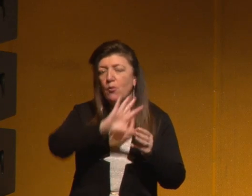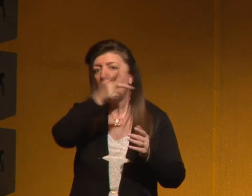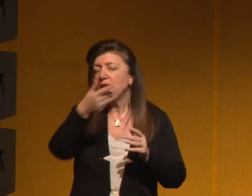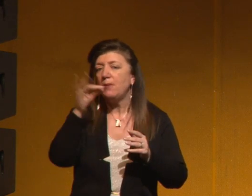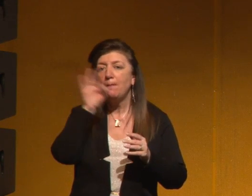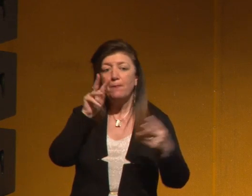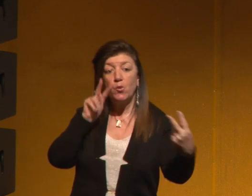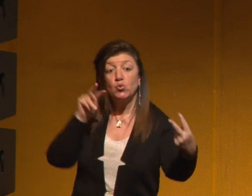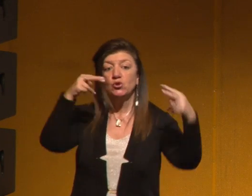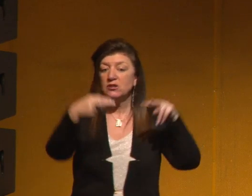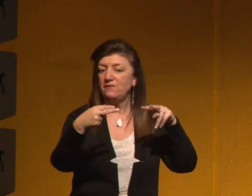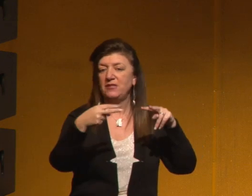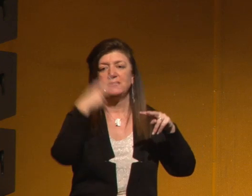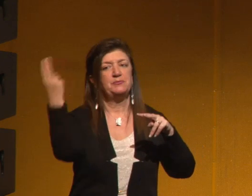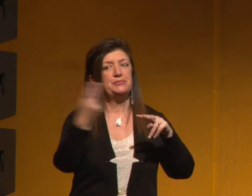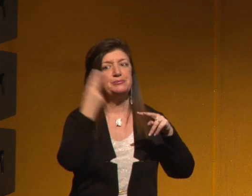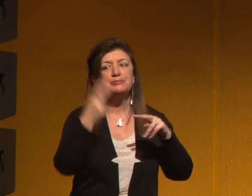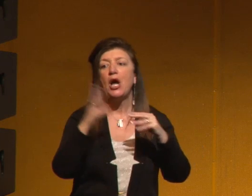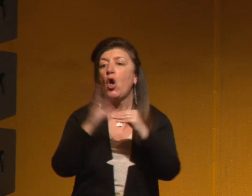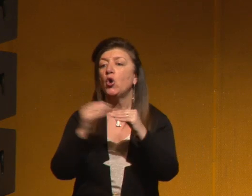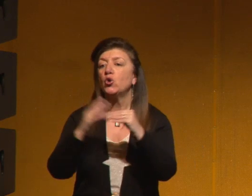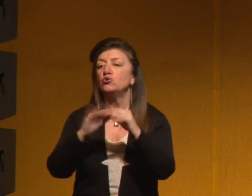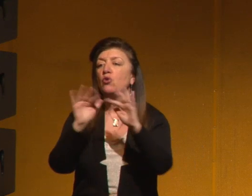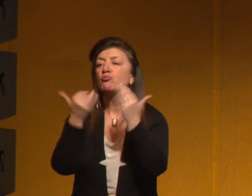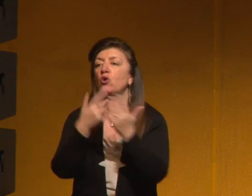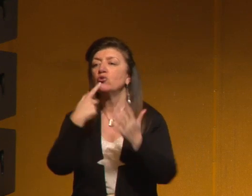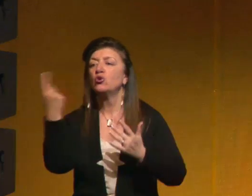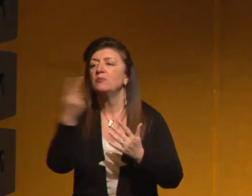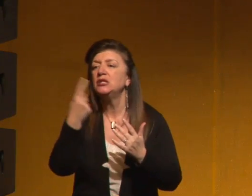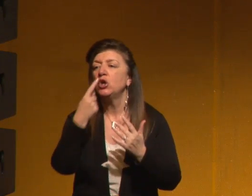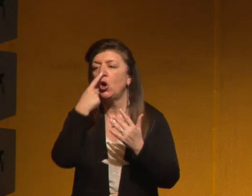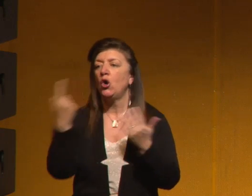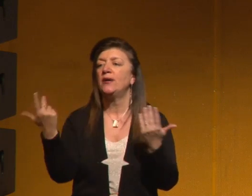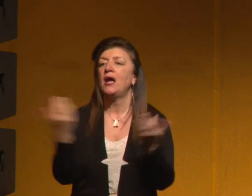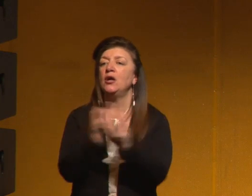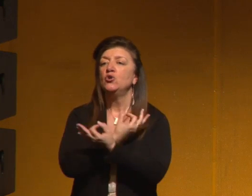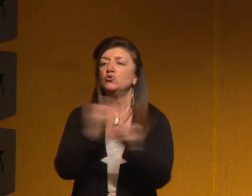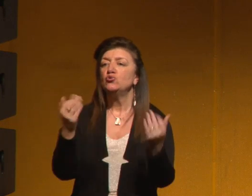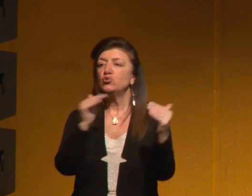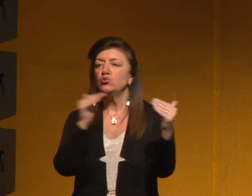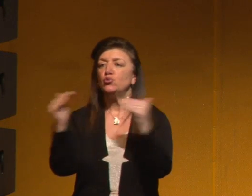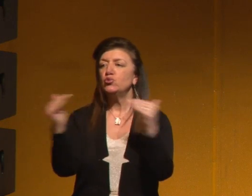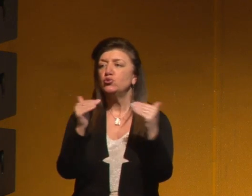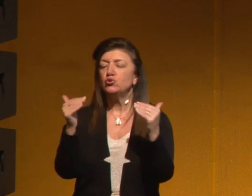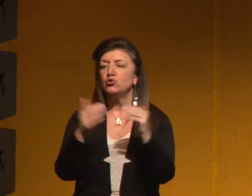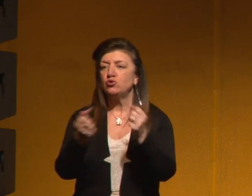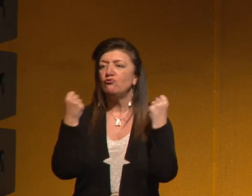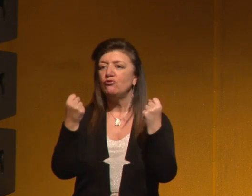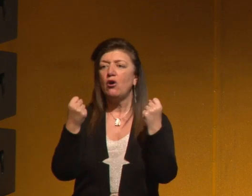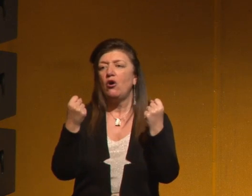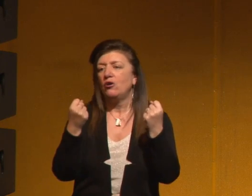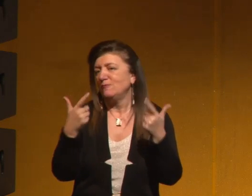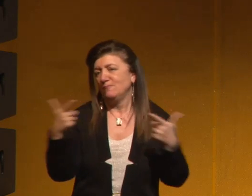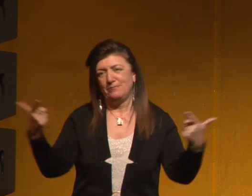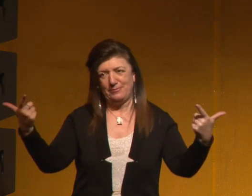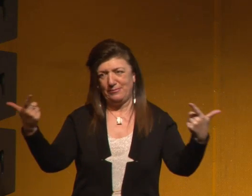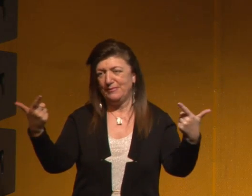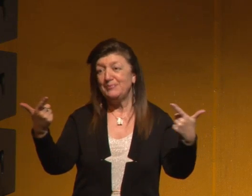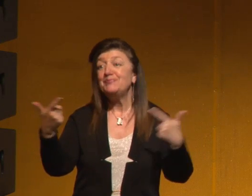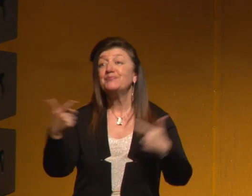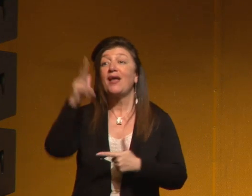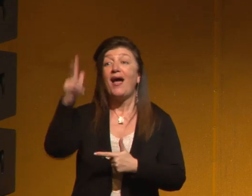migliore solidale equo giusto abbiamo bisogno scrive papa francesco di più